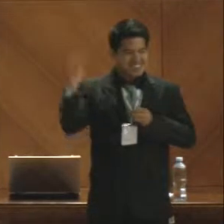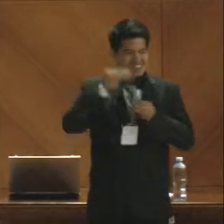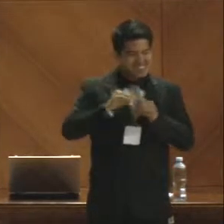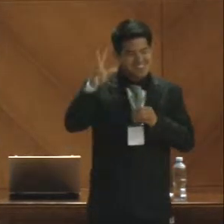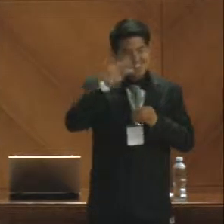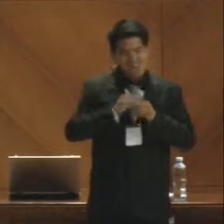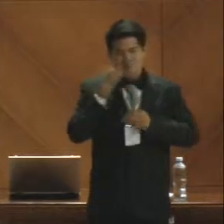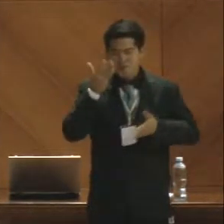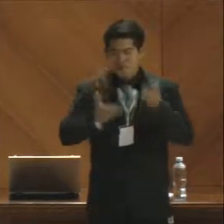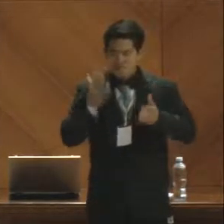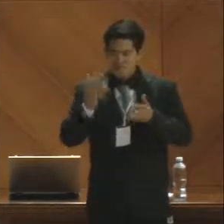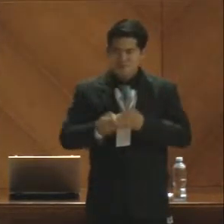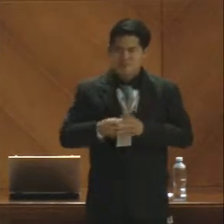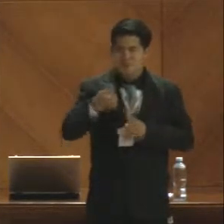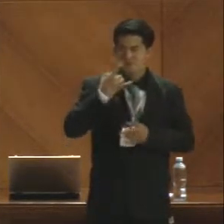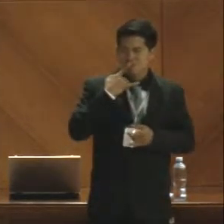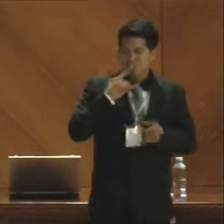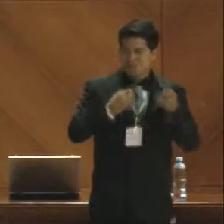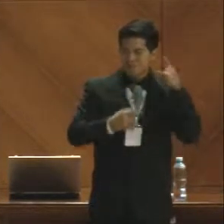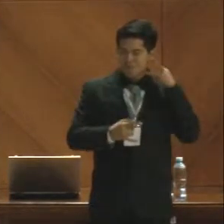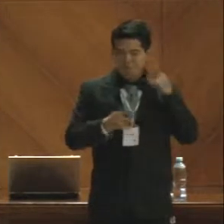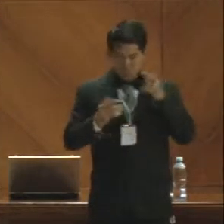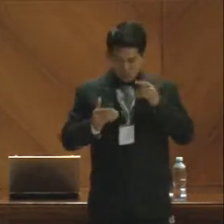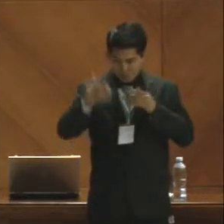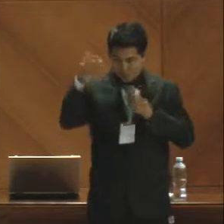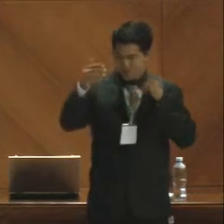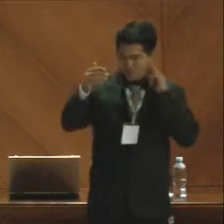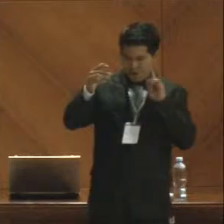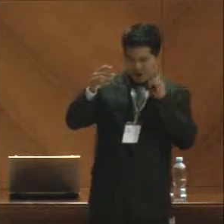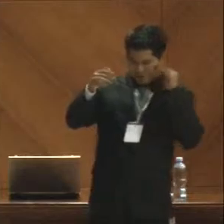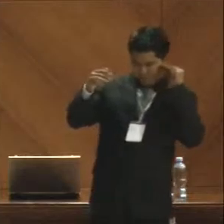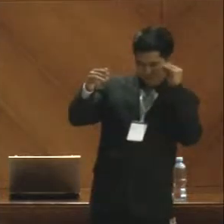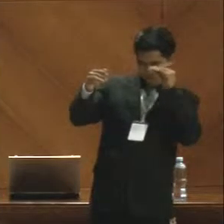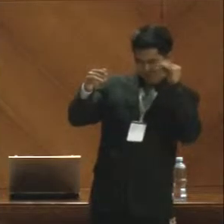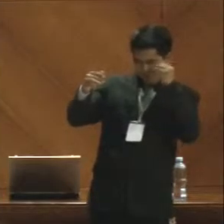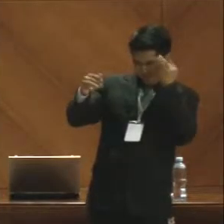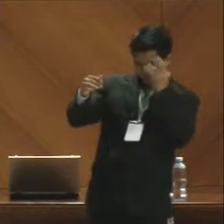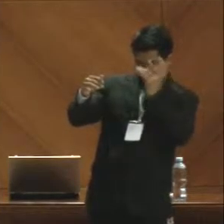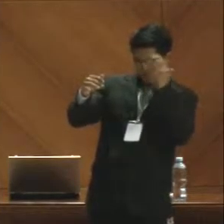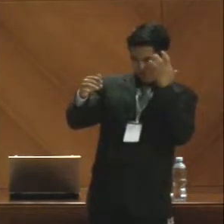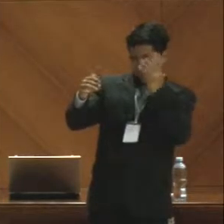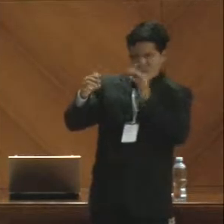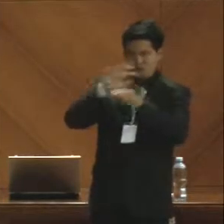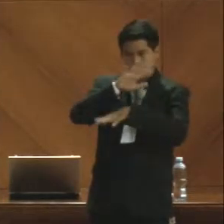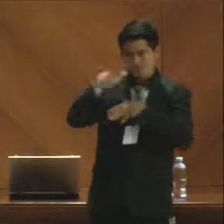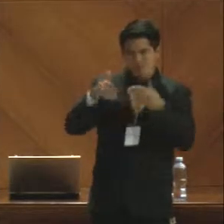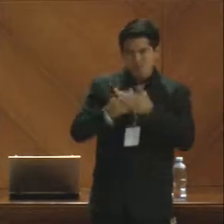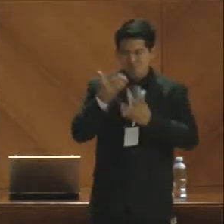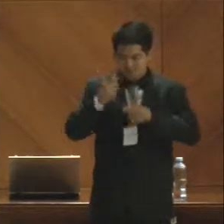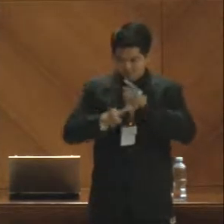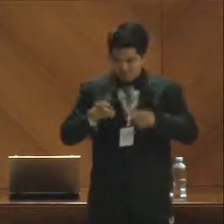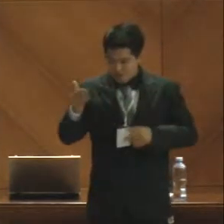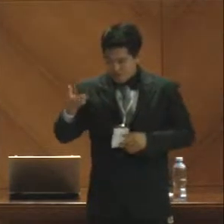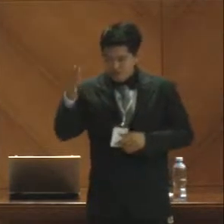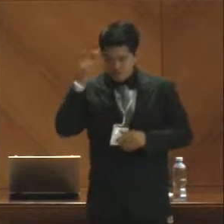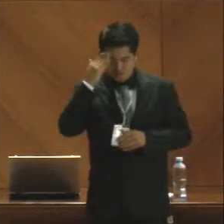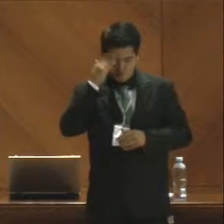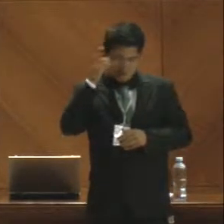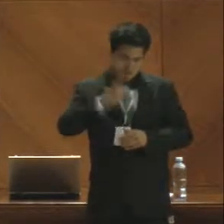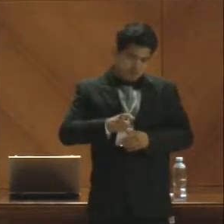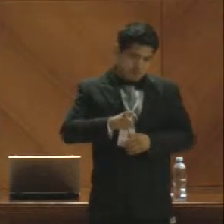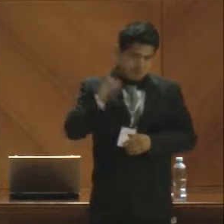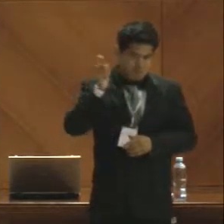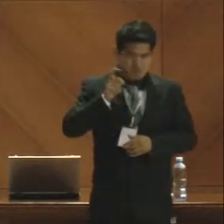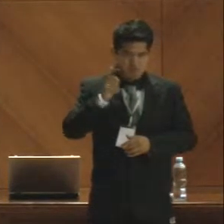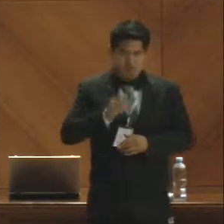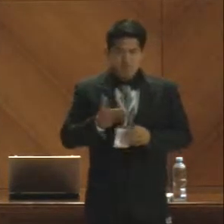controlar a esos chicos cuando sean adultos. Es un tema bastante grave. Y los chicos tienen que saber que esto puede pasar. Tienen que saber qué pueden poner en internet y qué no.